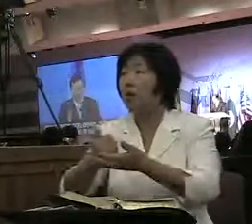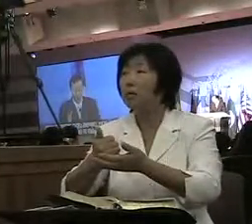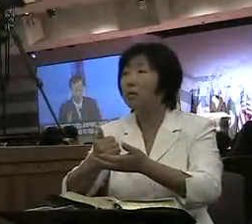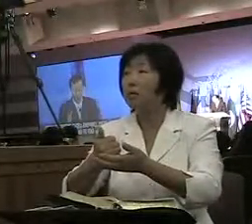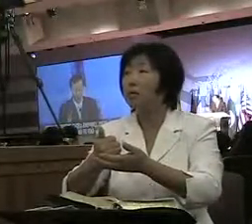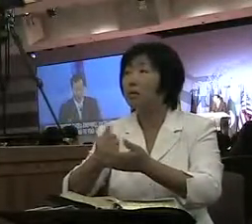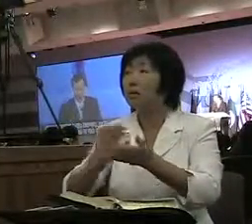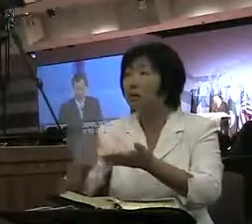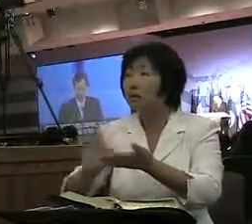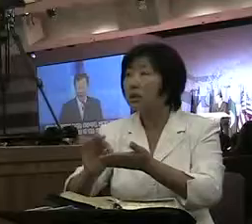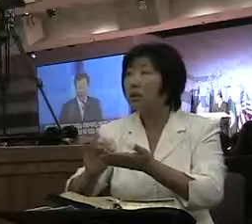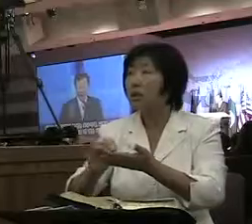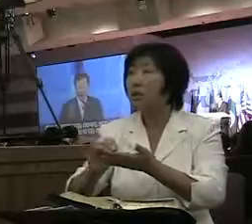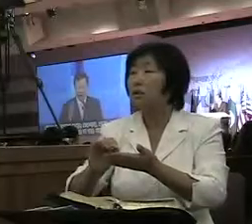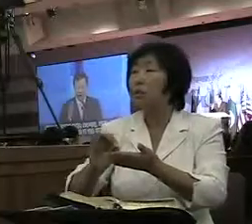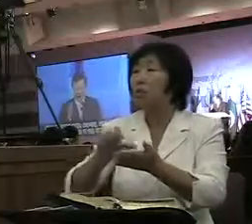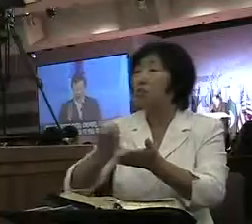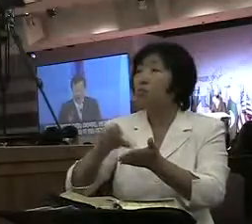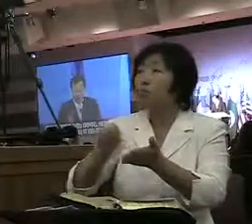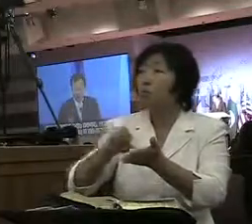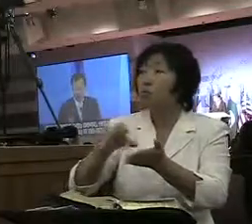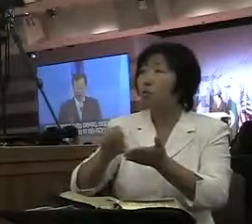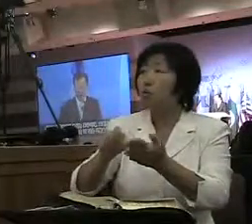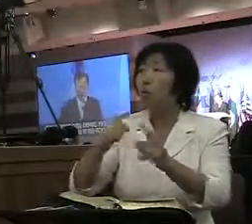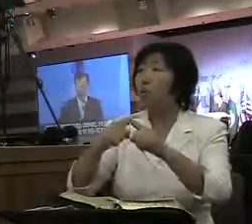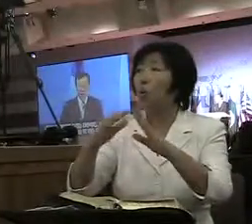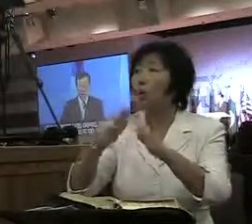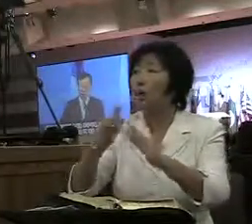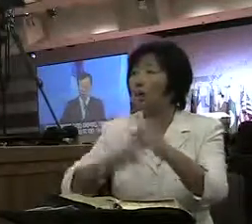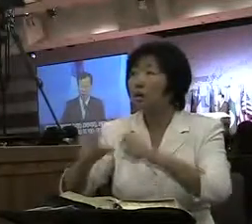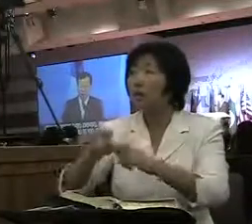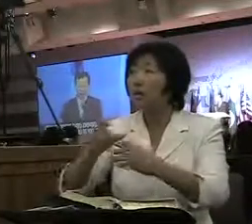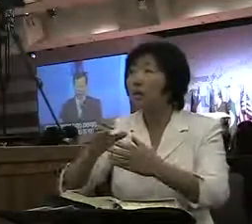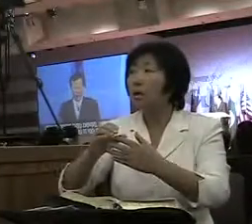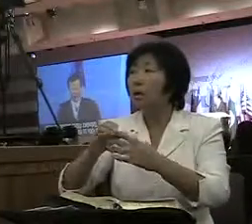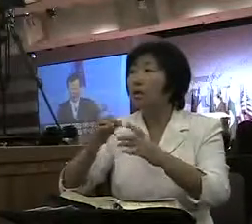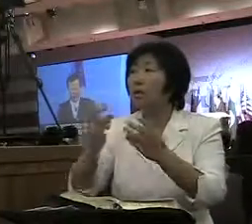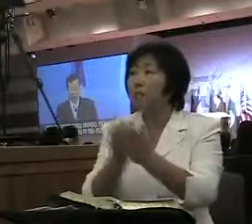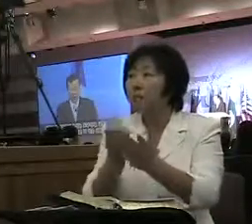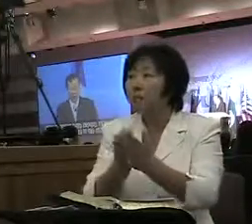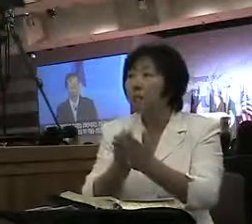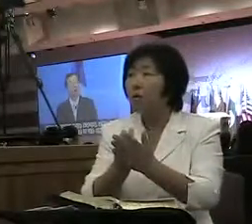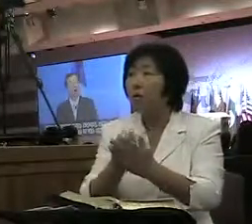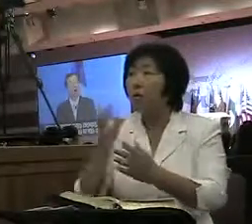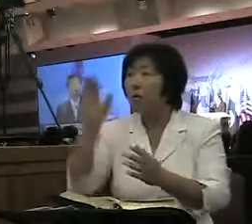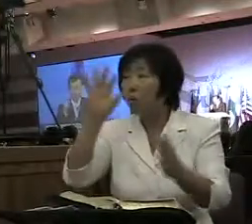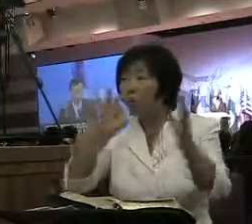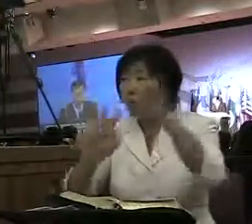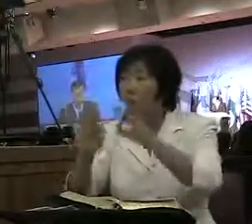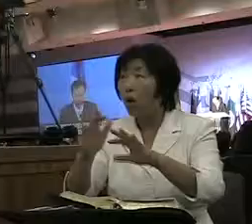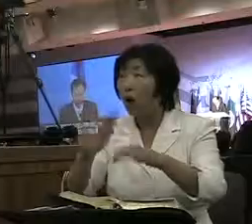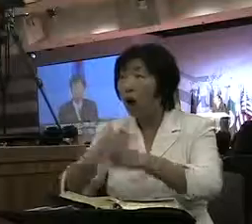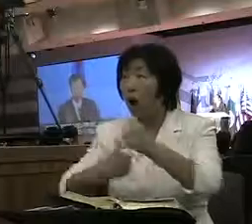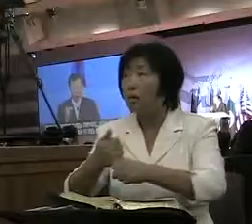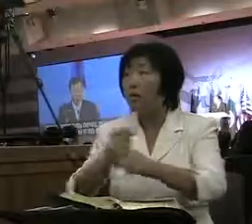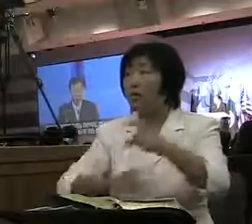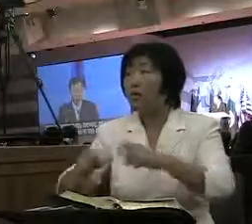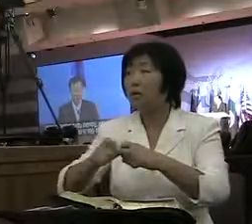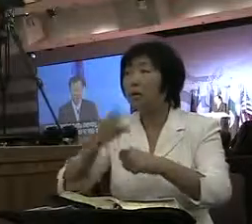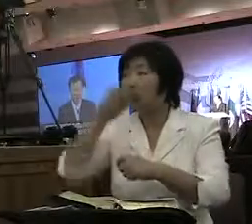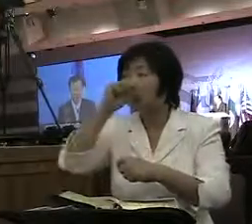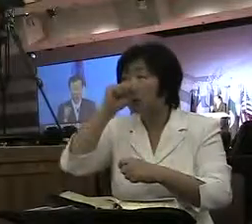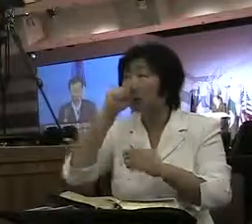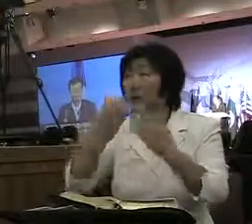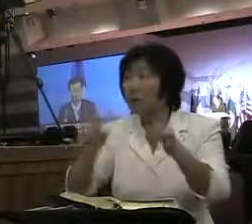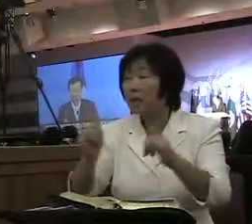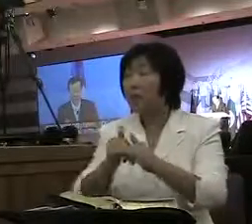나은 방법을 구하지만 하나님은 더 나은 사람을 구한다. 오늘날 교회가 필요로 하는 것은 더 많은 기구나